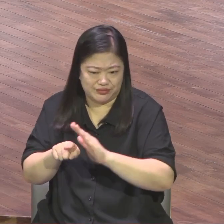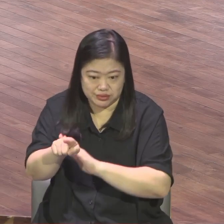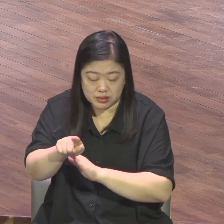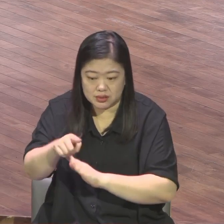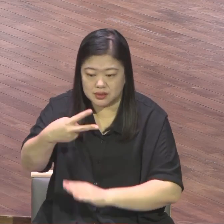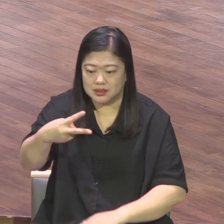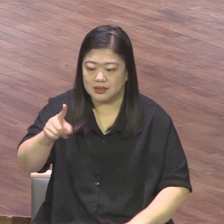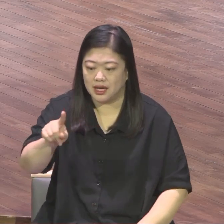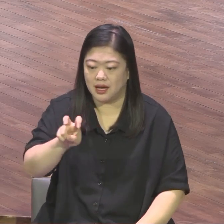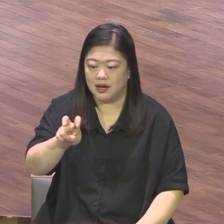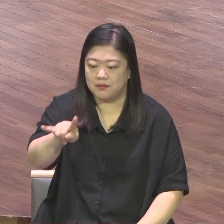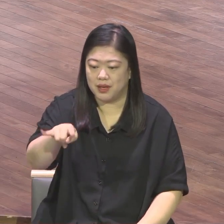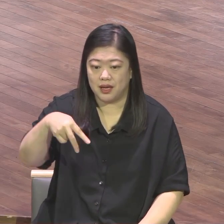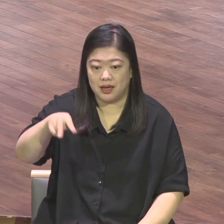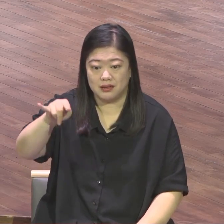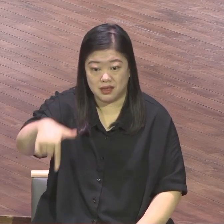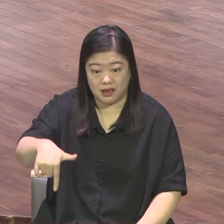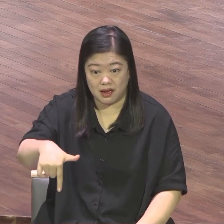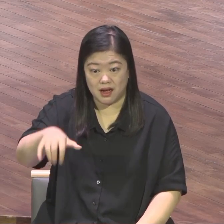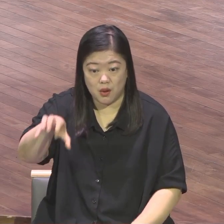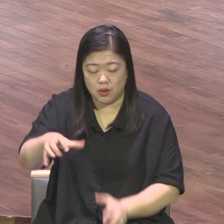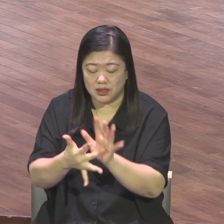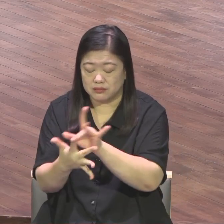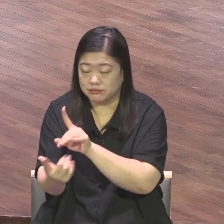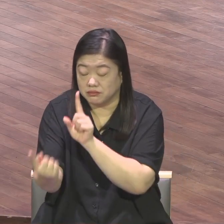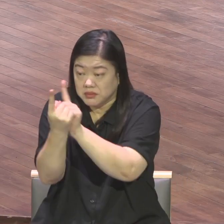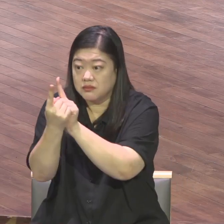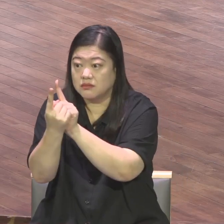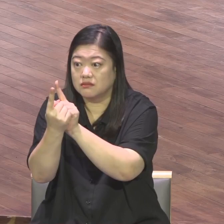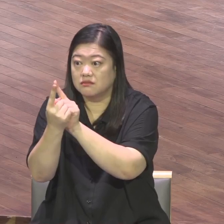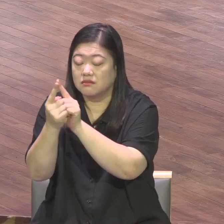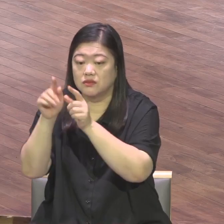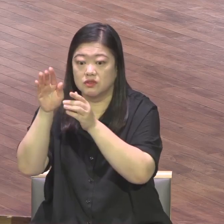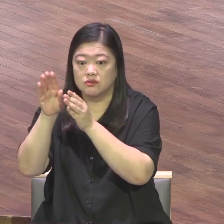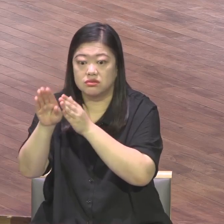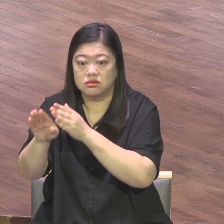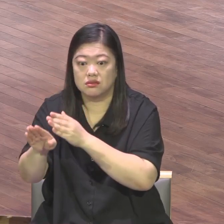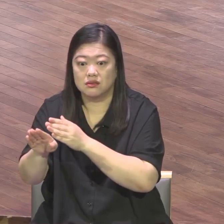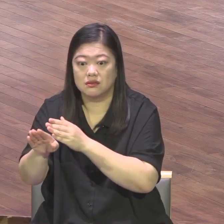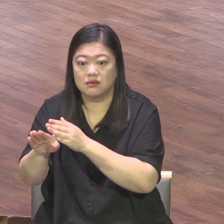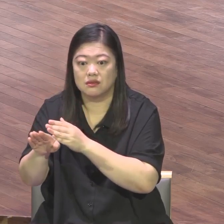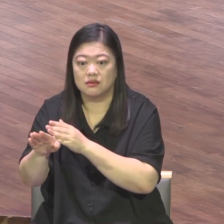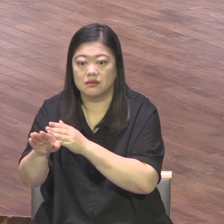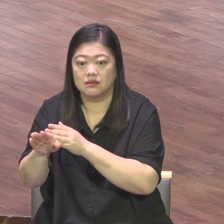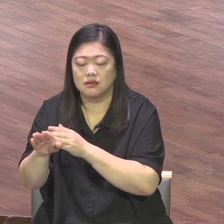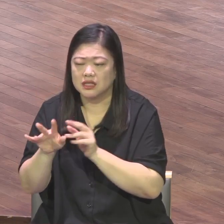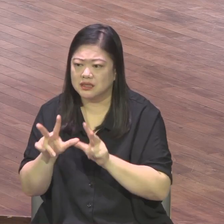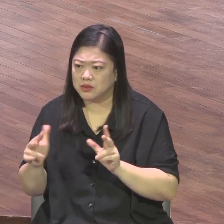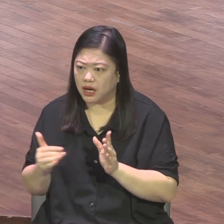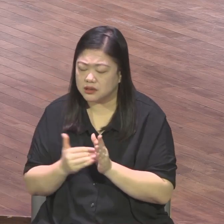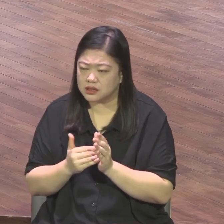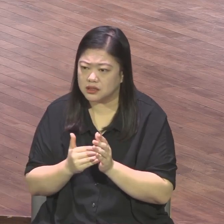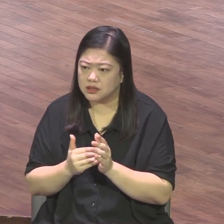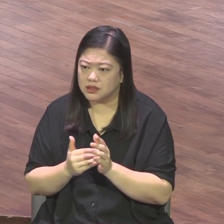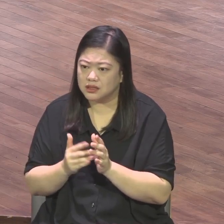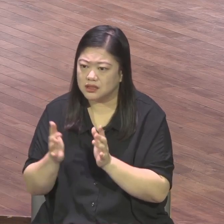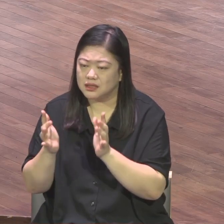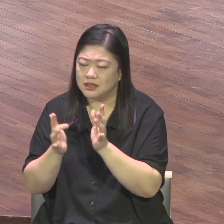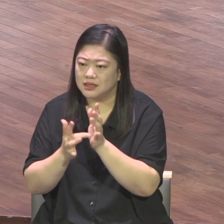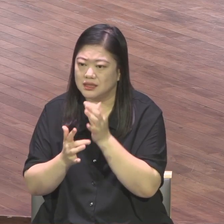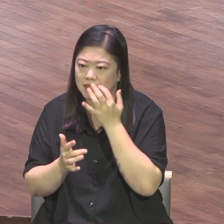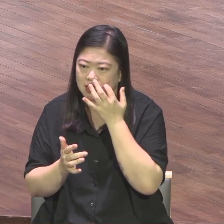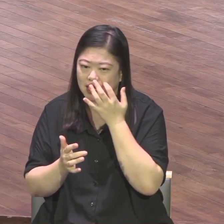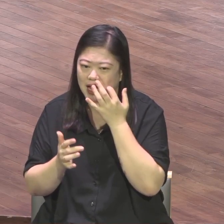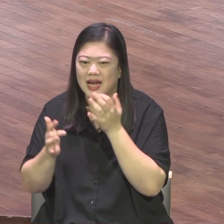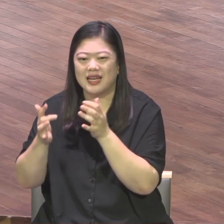길 도상에서 부활하신 주님 이 친구는 부활하신 예수님이 직접 전도 안